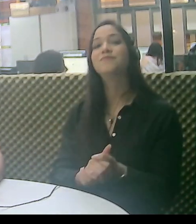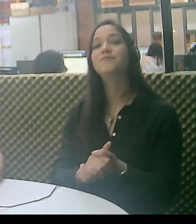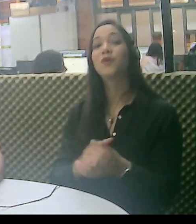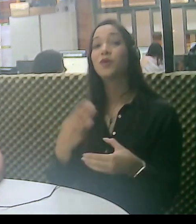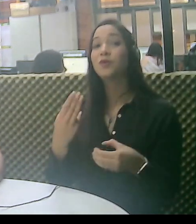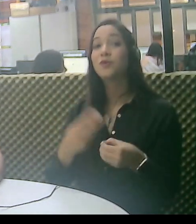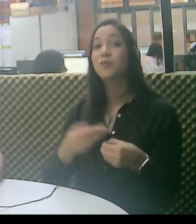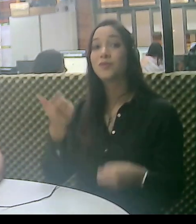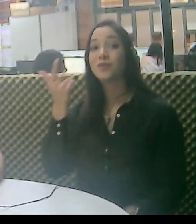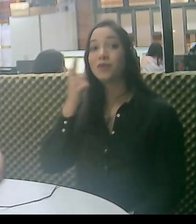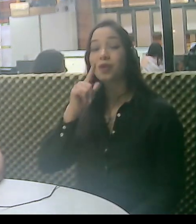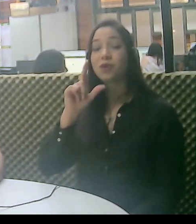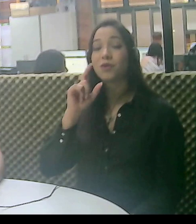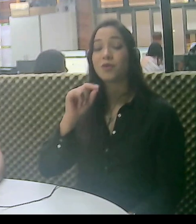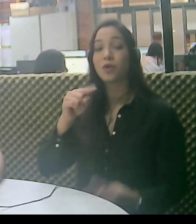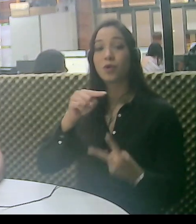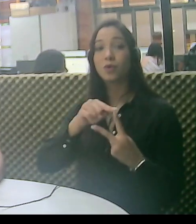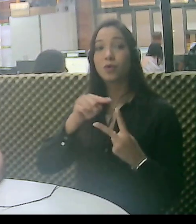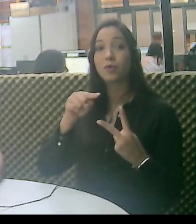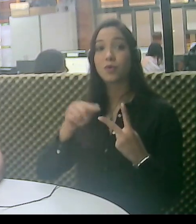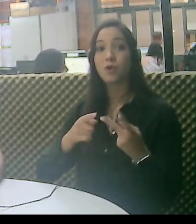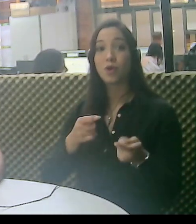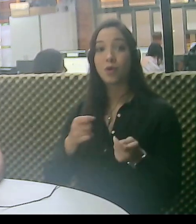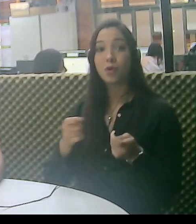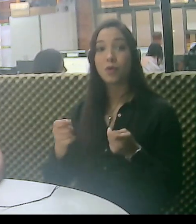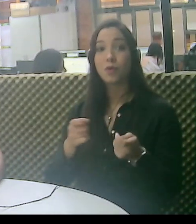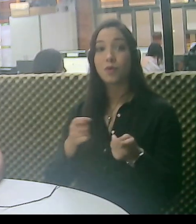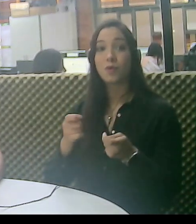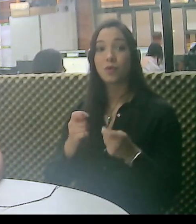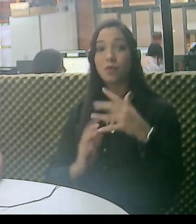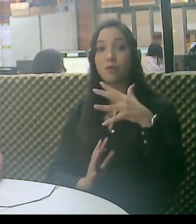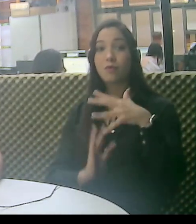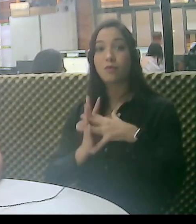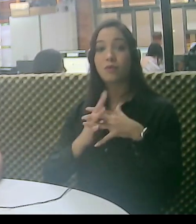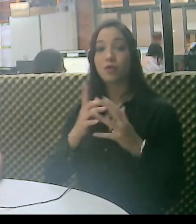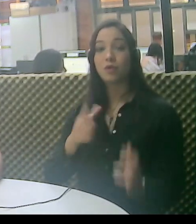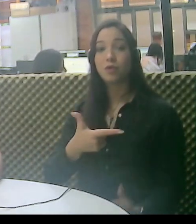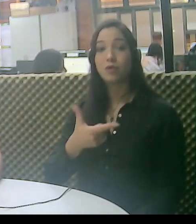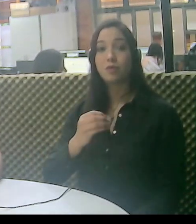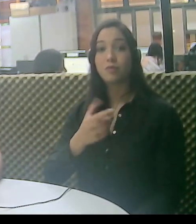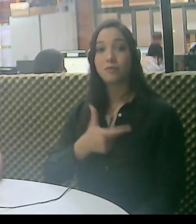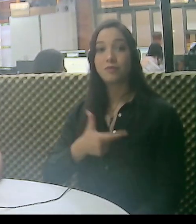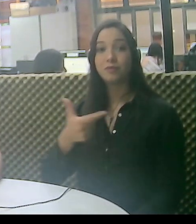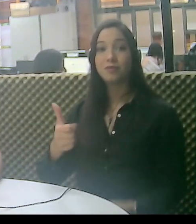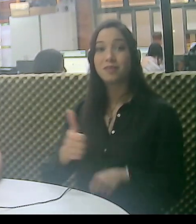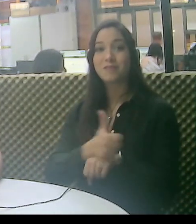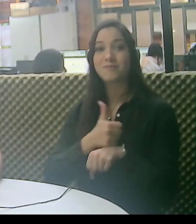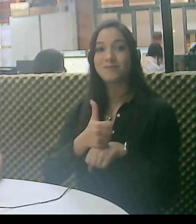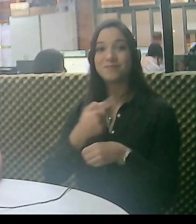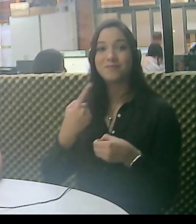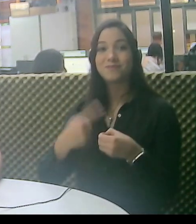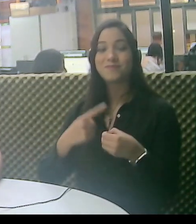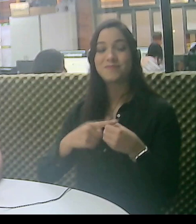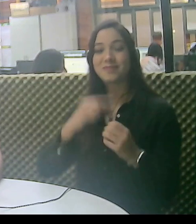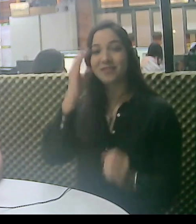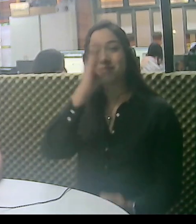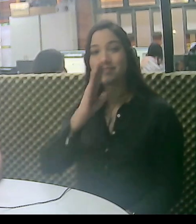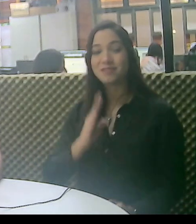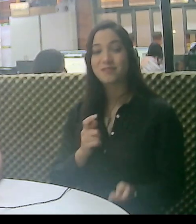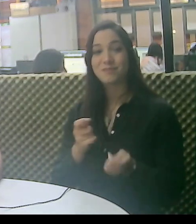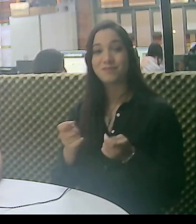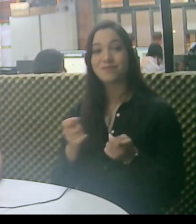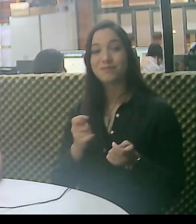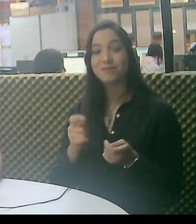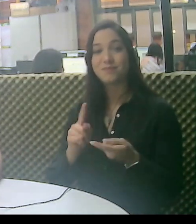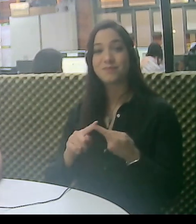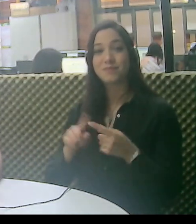município recebeu destaque em dois eixos econômicos do ranking 2022 das melhores cidades do Brasil para fazer negócios, nas